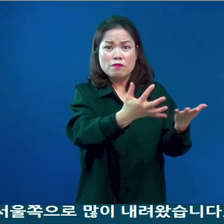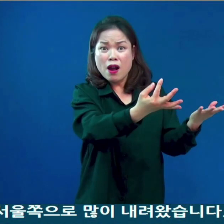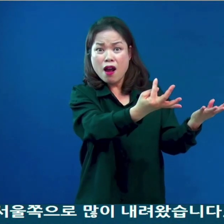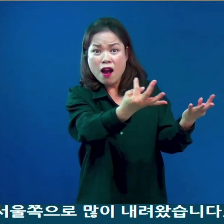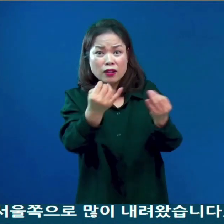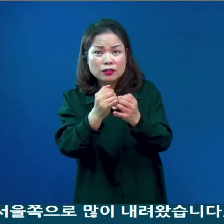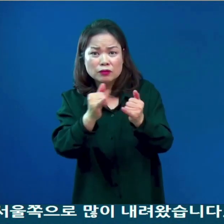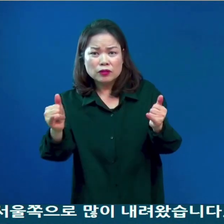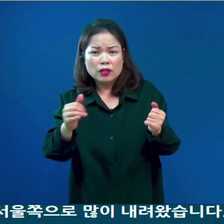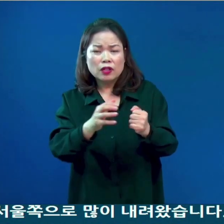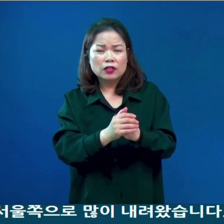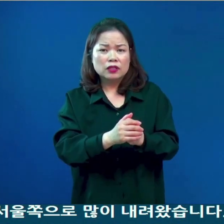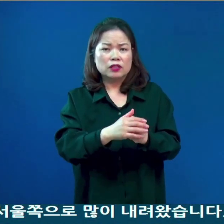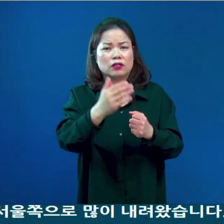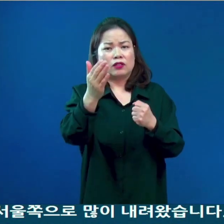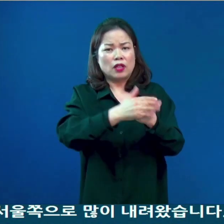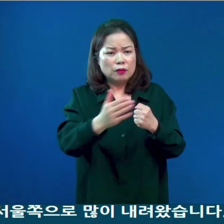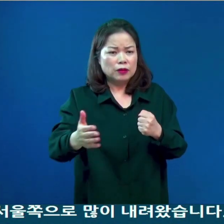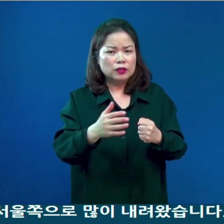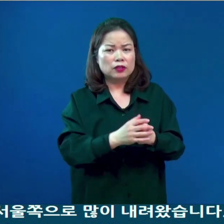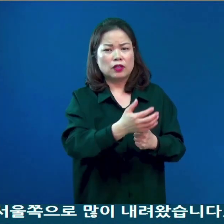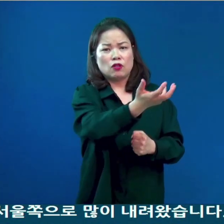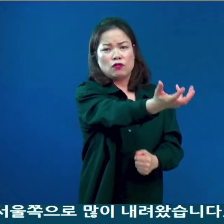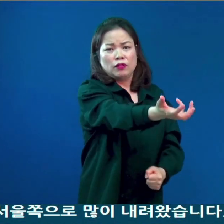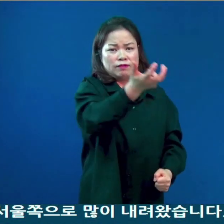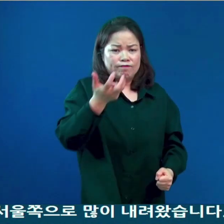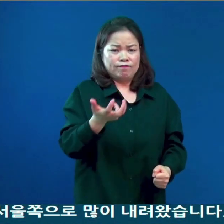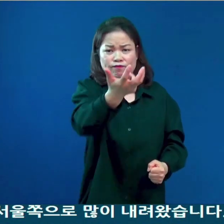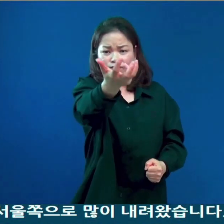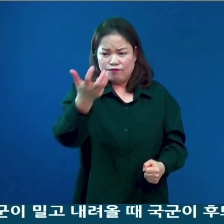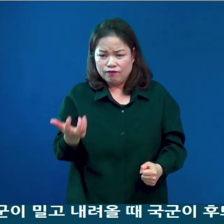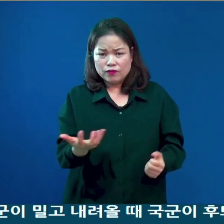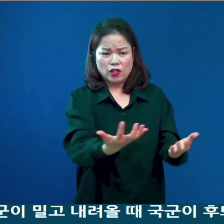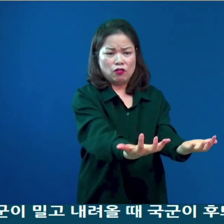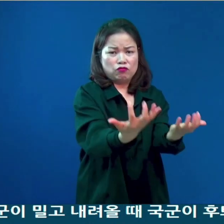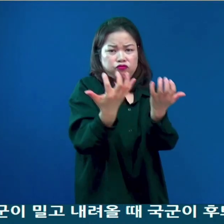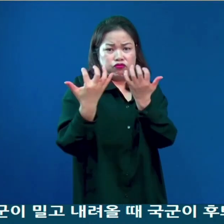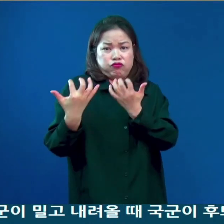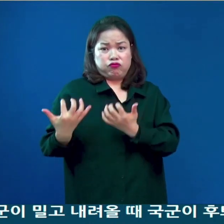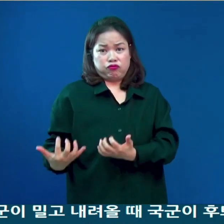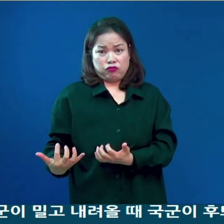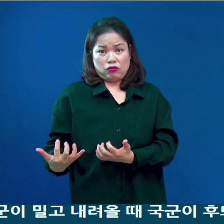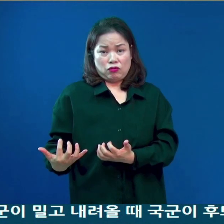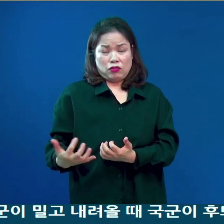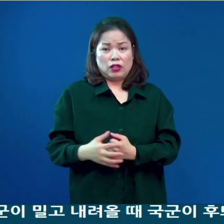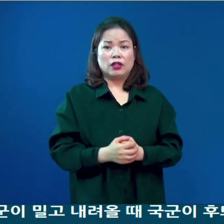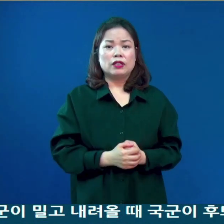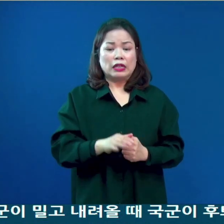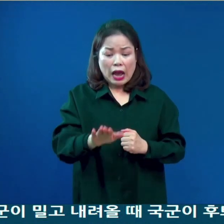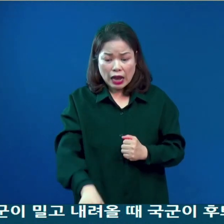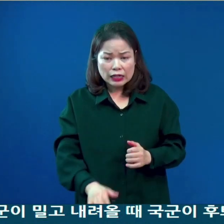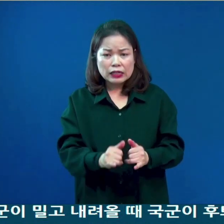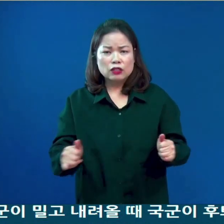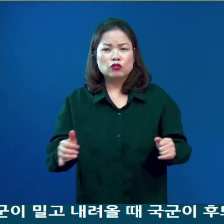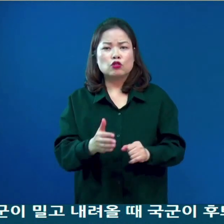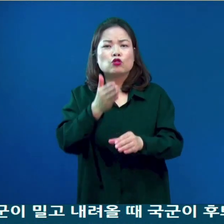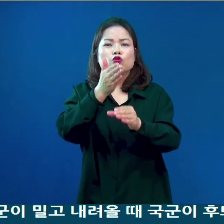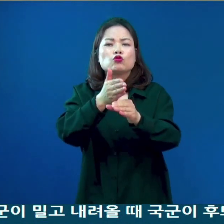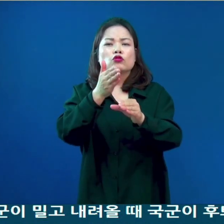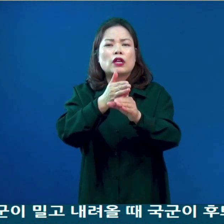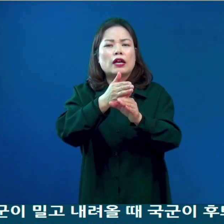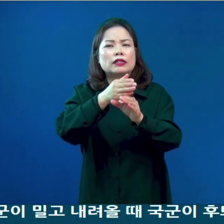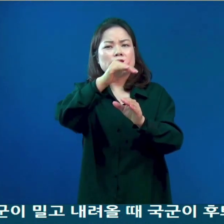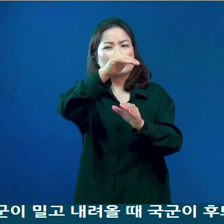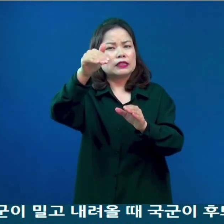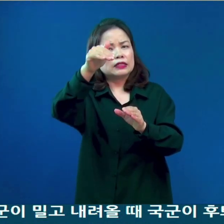분들이 이 권유를 따라서 일사후퇴를 따라서 많이 내려왔습니다. 이건 하층민들이에요. 그러나 중산층과